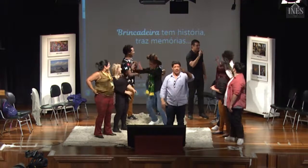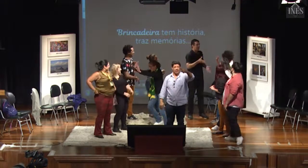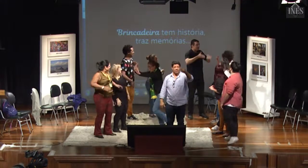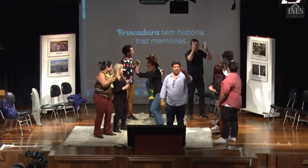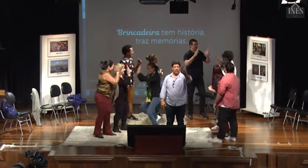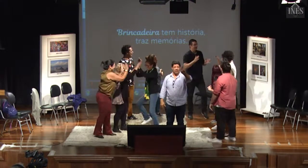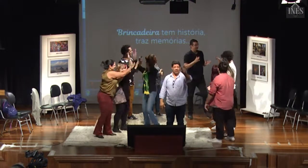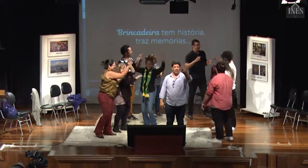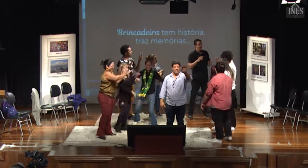Era apartamento.